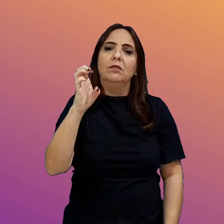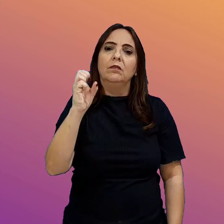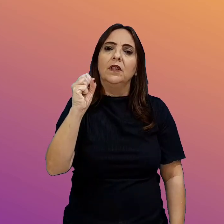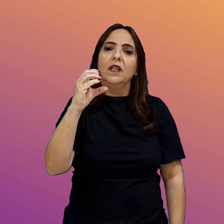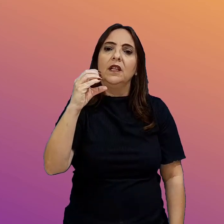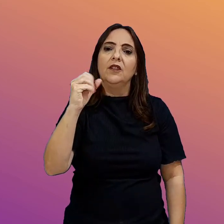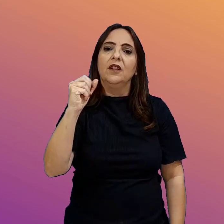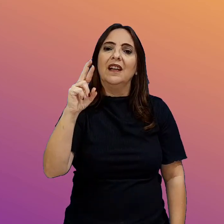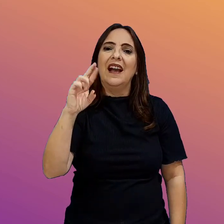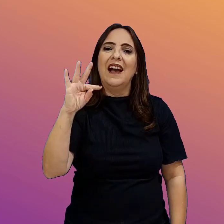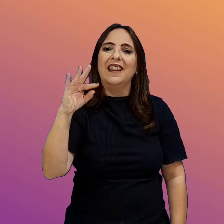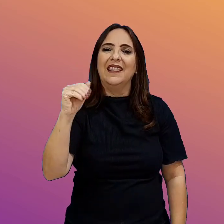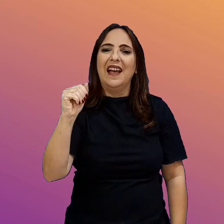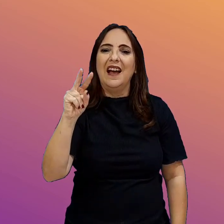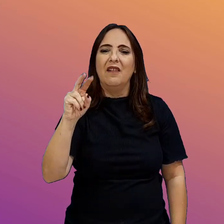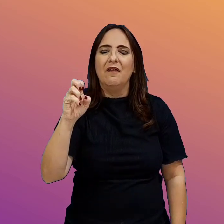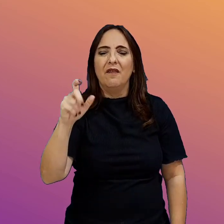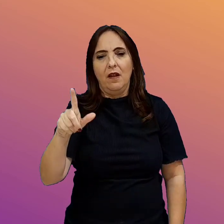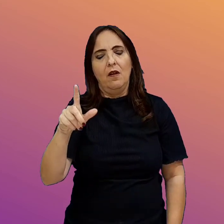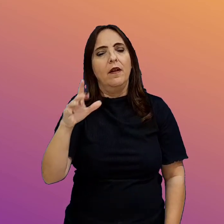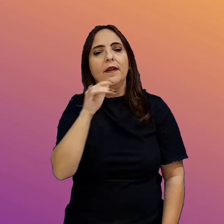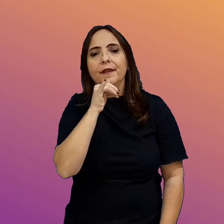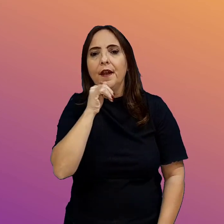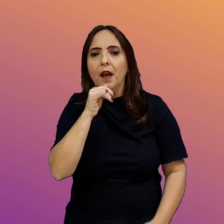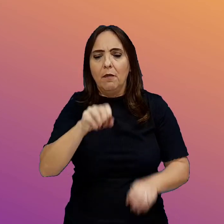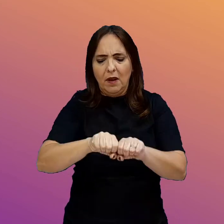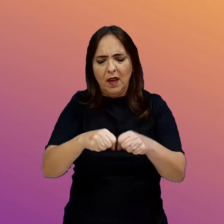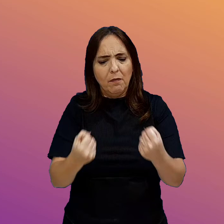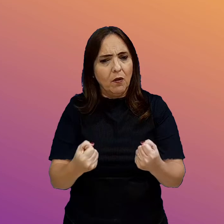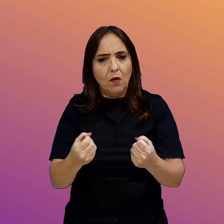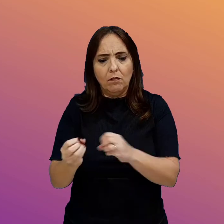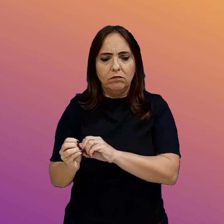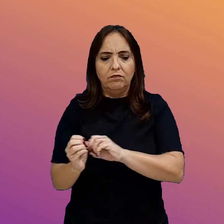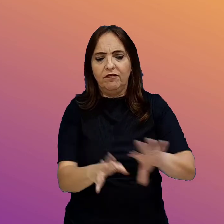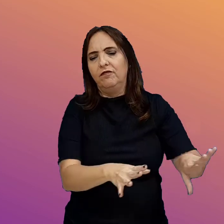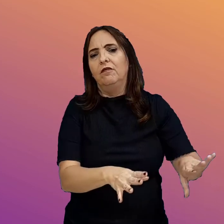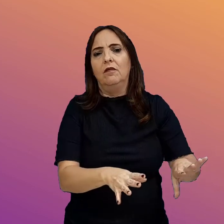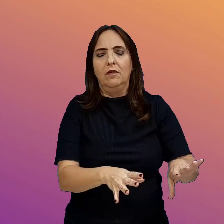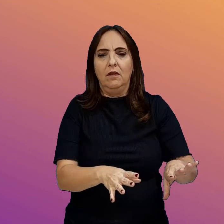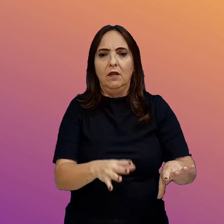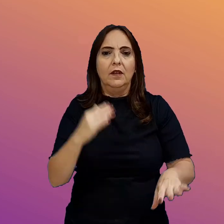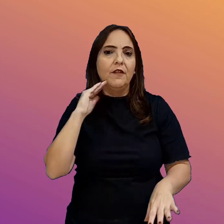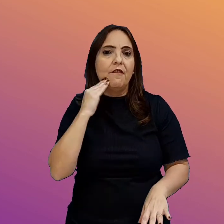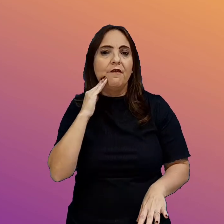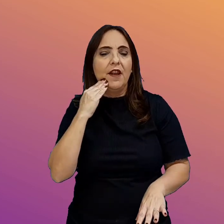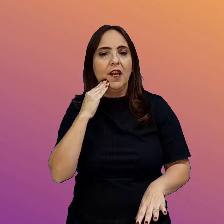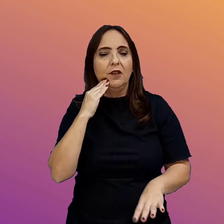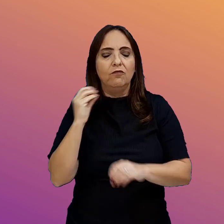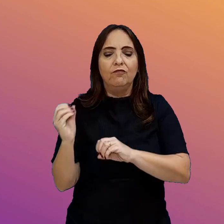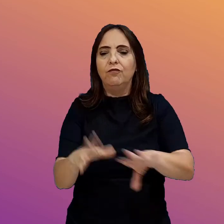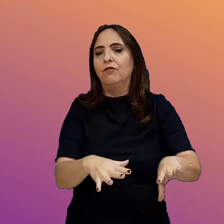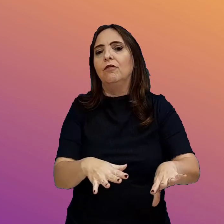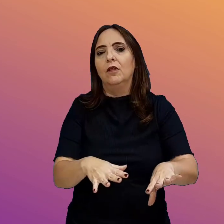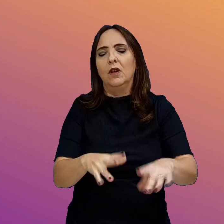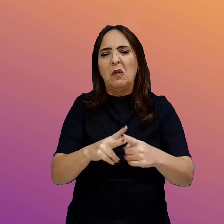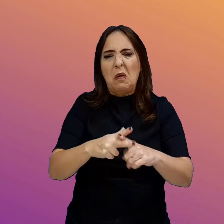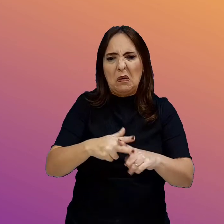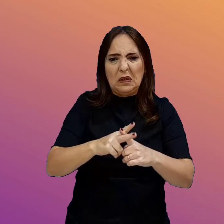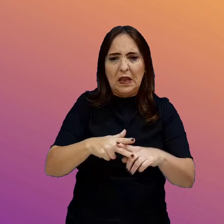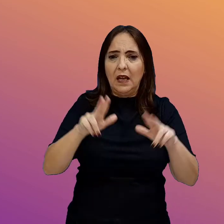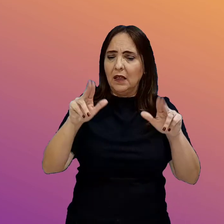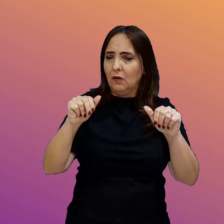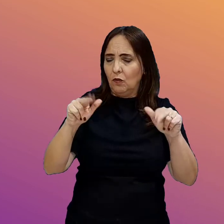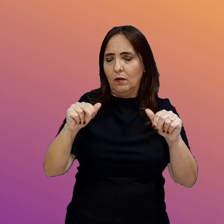que quebrou, joga fora. Deu defeito, joga fora. Vai ali e compra um novo. A gente até pode fazer isso com